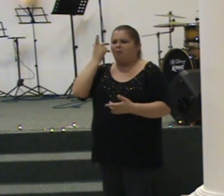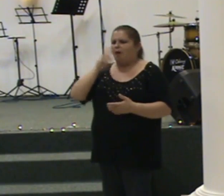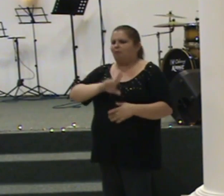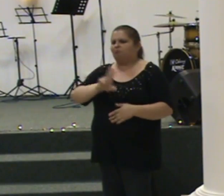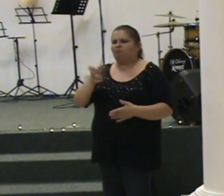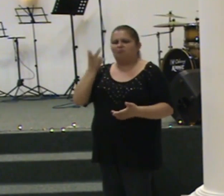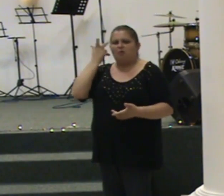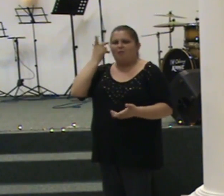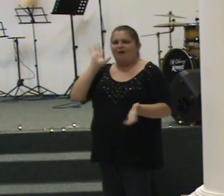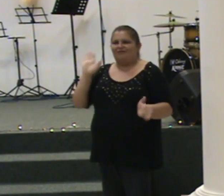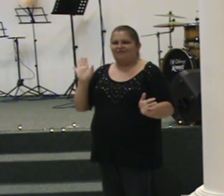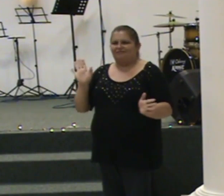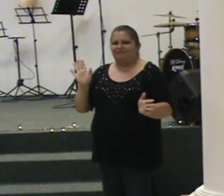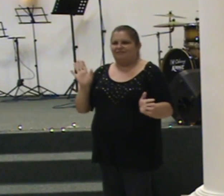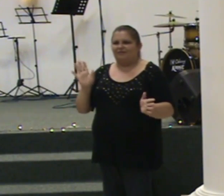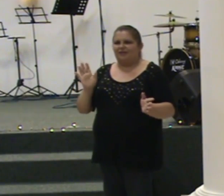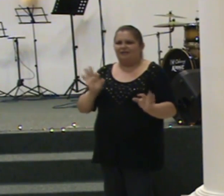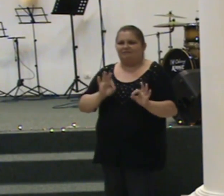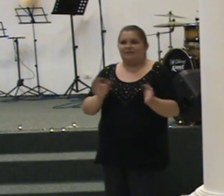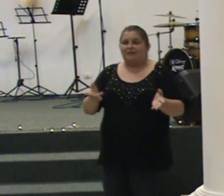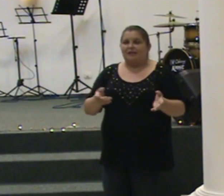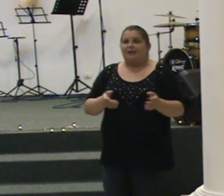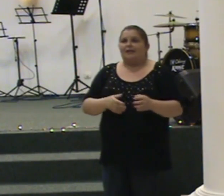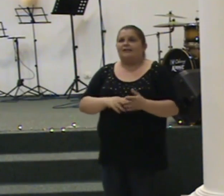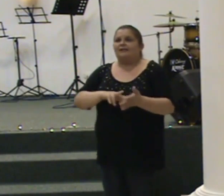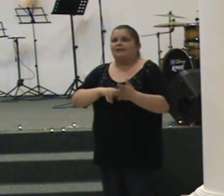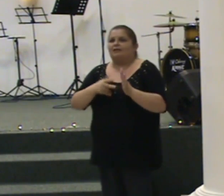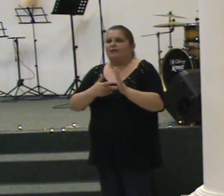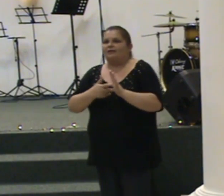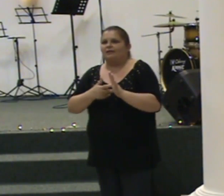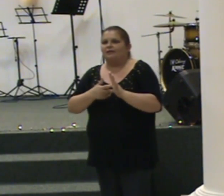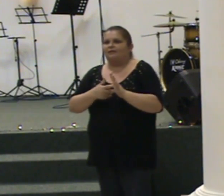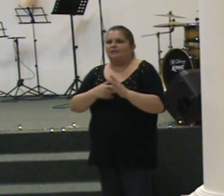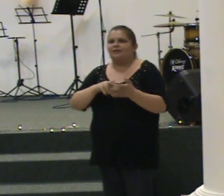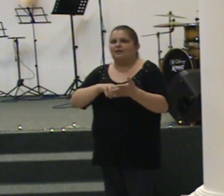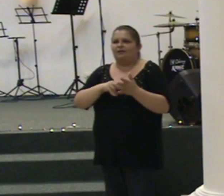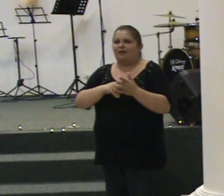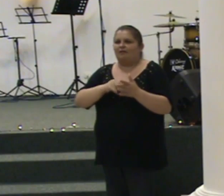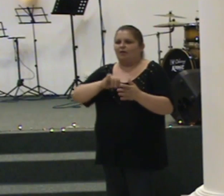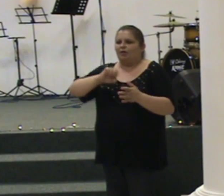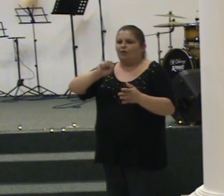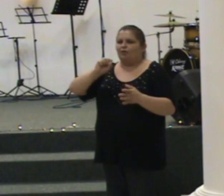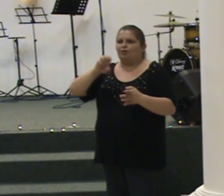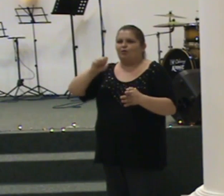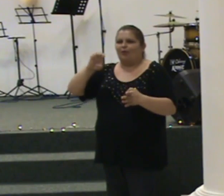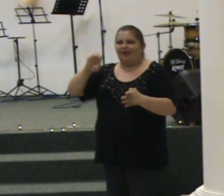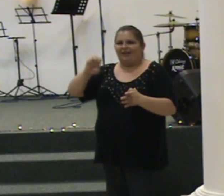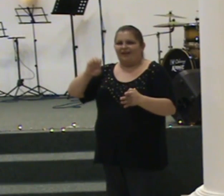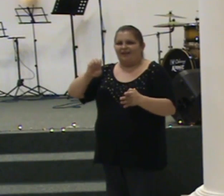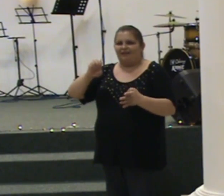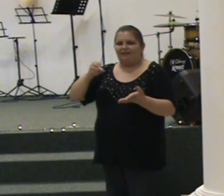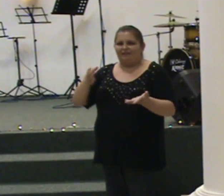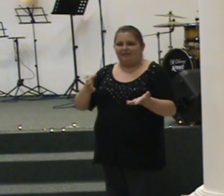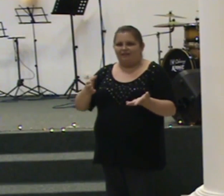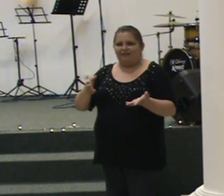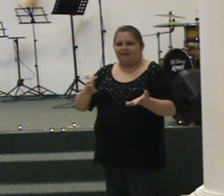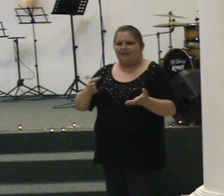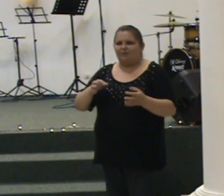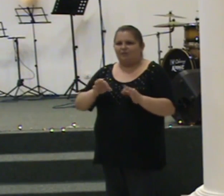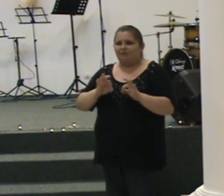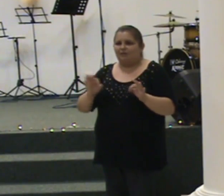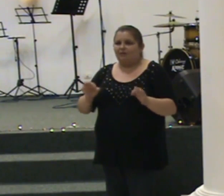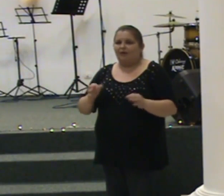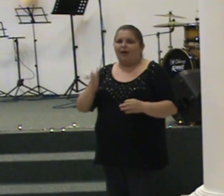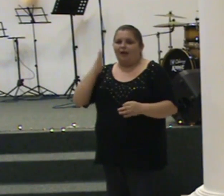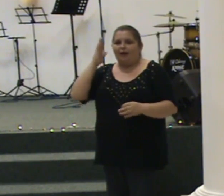Jesus, em hebraico, era Josué, que em grego era Yeshua, que quer dizer